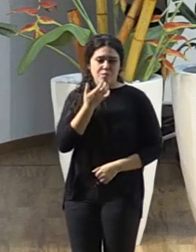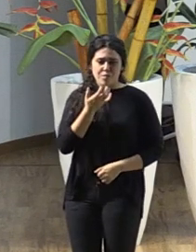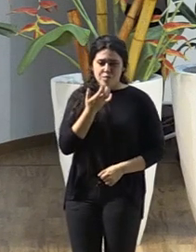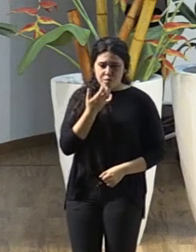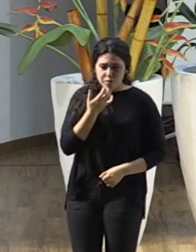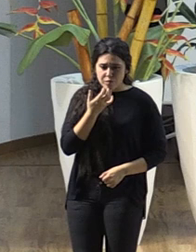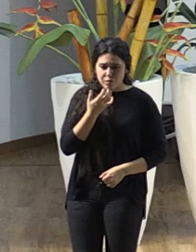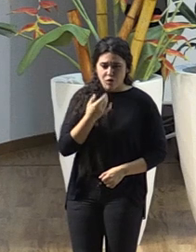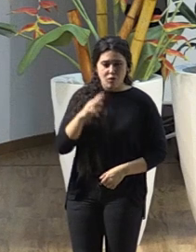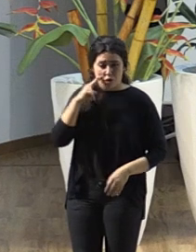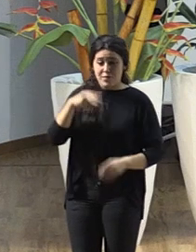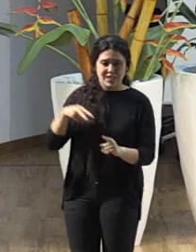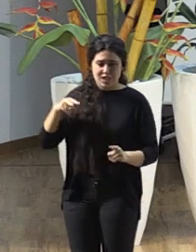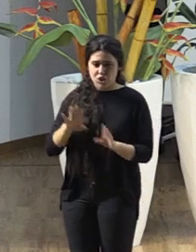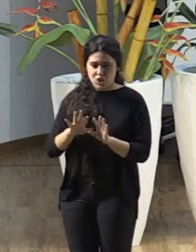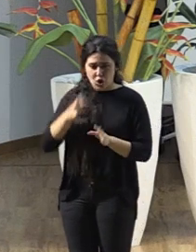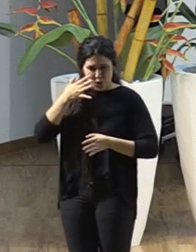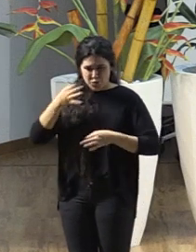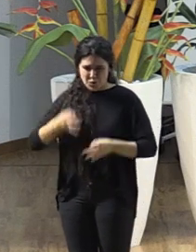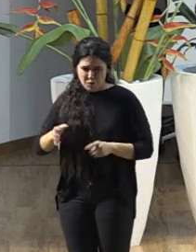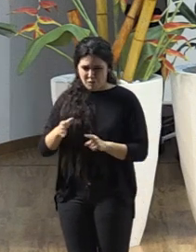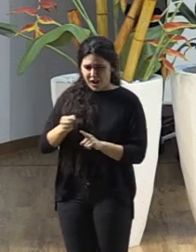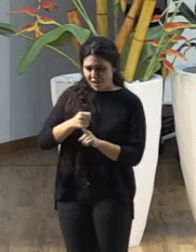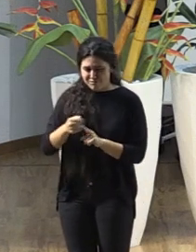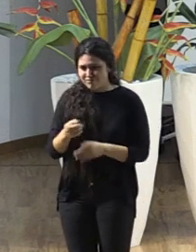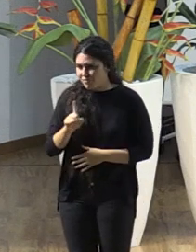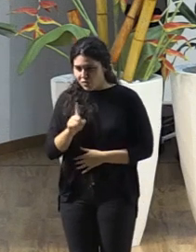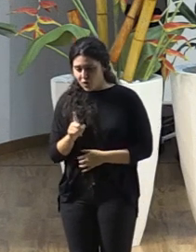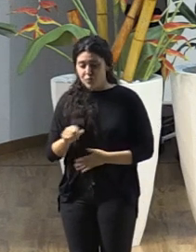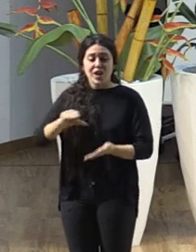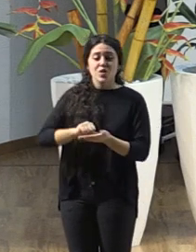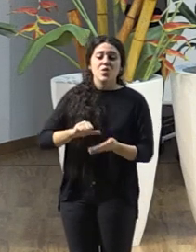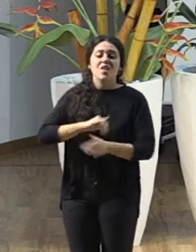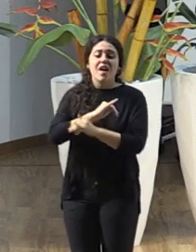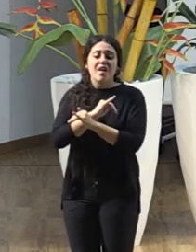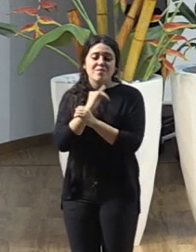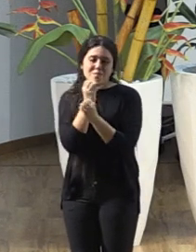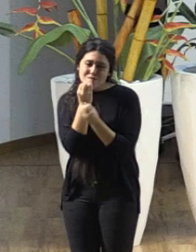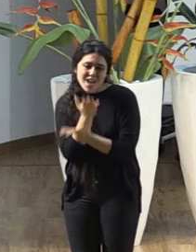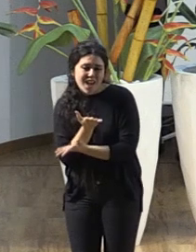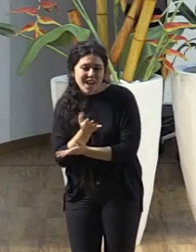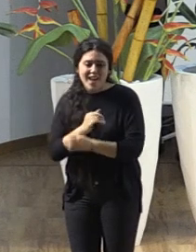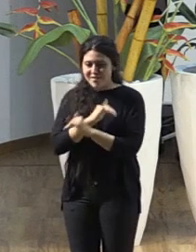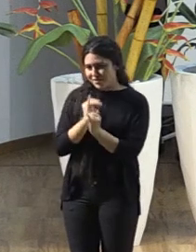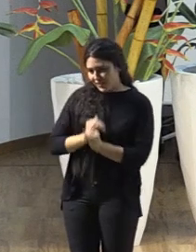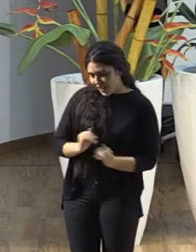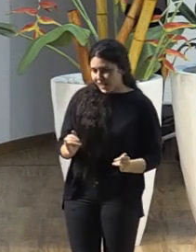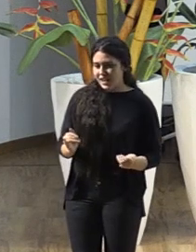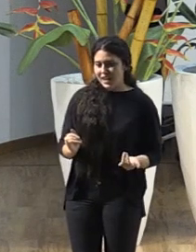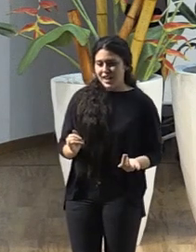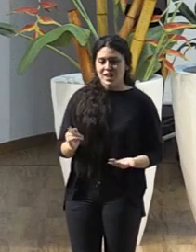visión utópica de la ciudad feliz de Tomás Campanella.